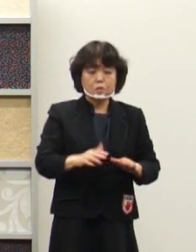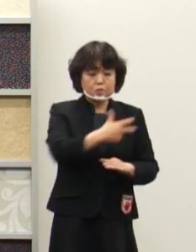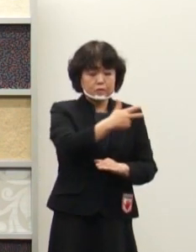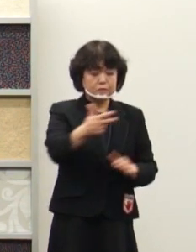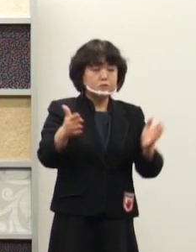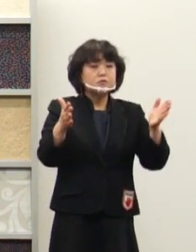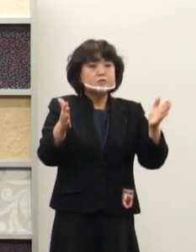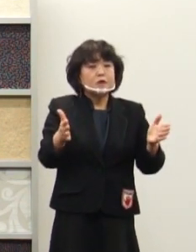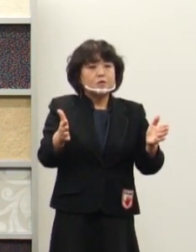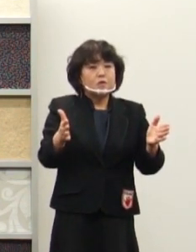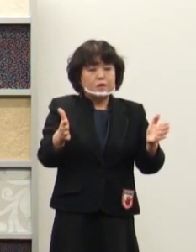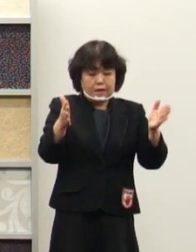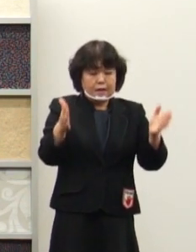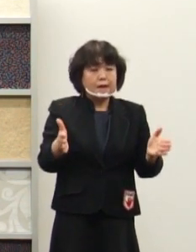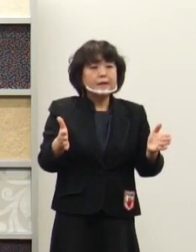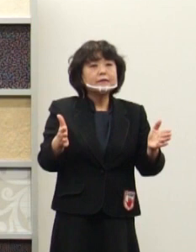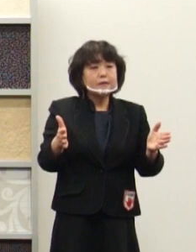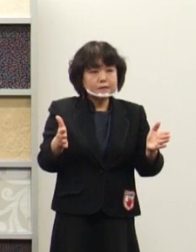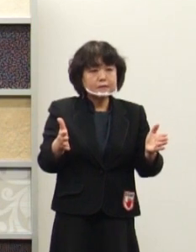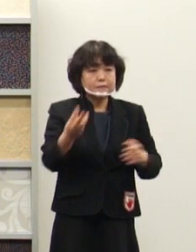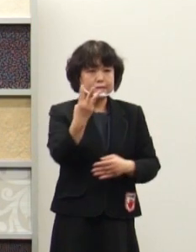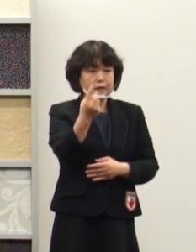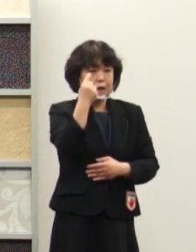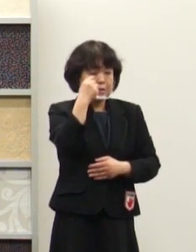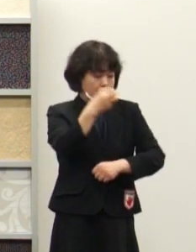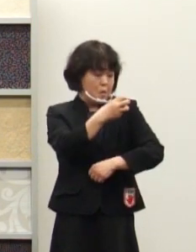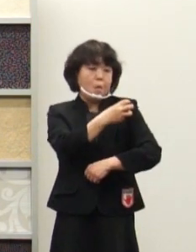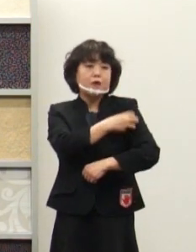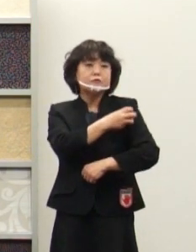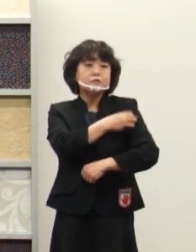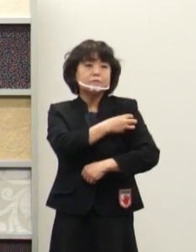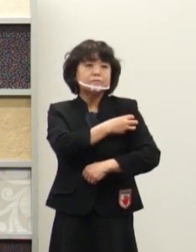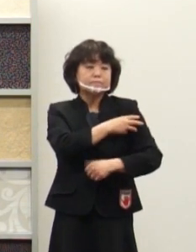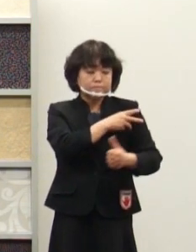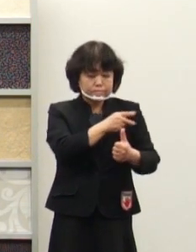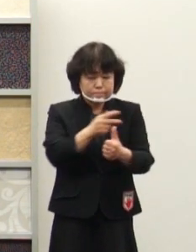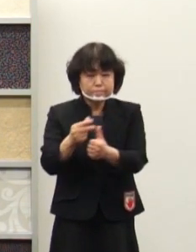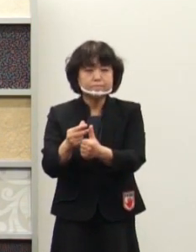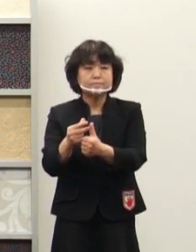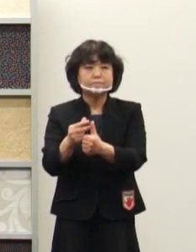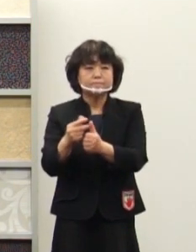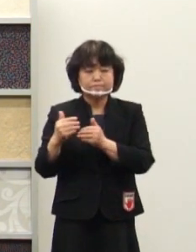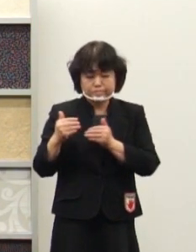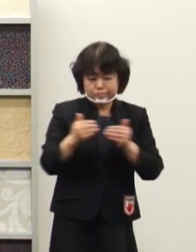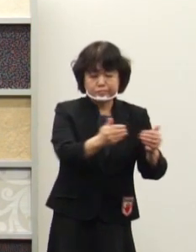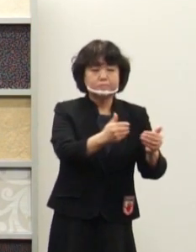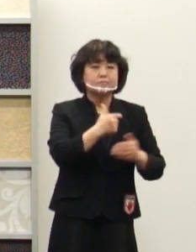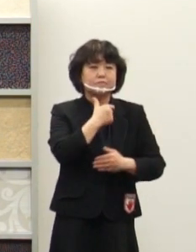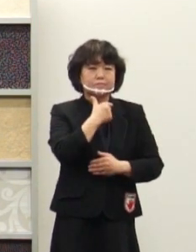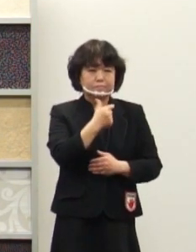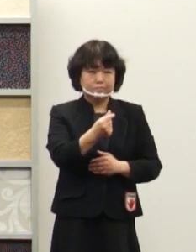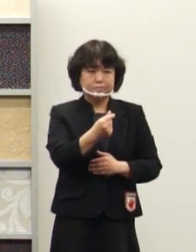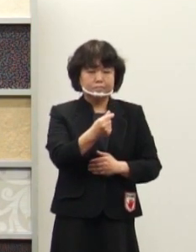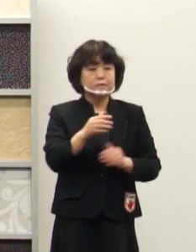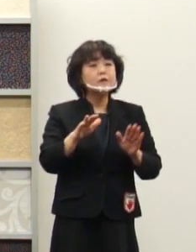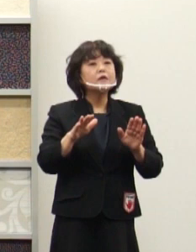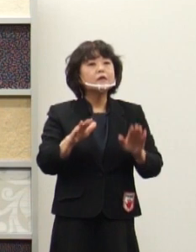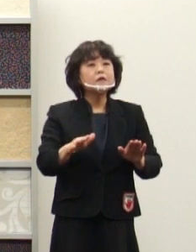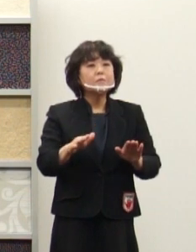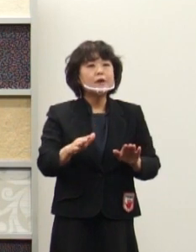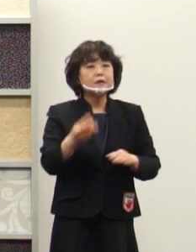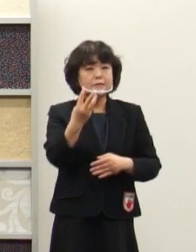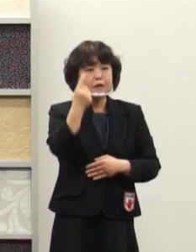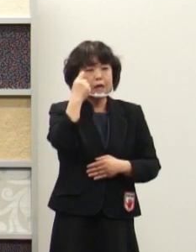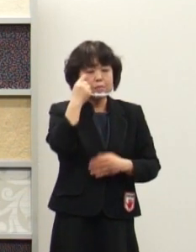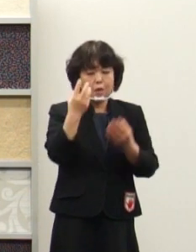の間にですね、ぜひワクチンの、3回目の接種を、促進をしていきたいと、考えております。現時点でワクチン接種3